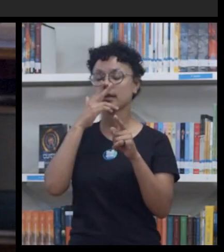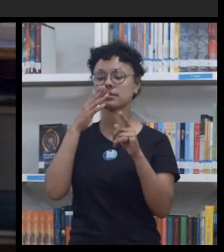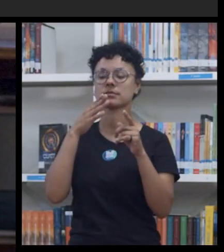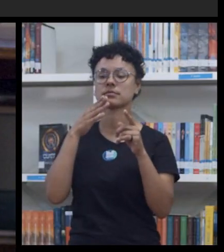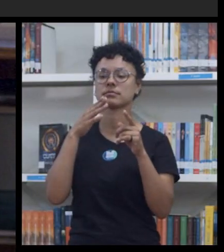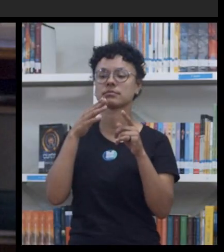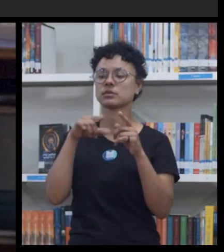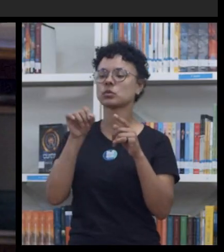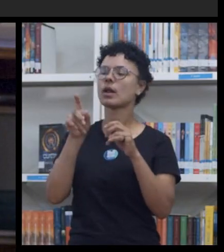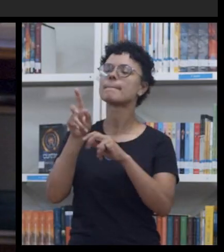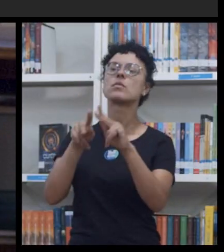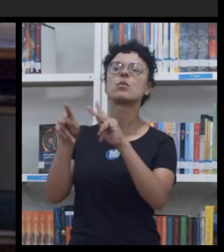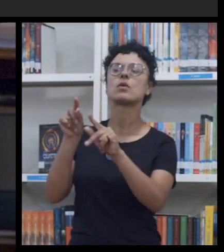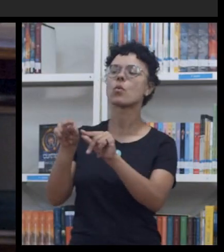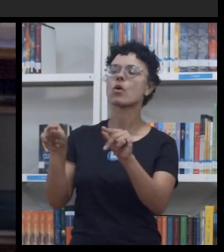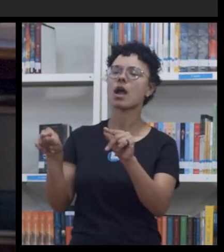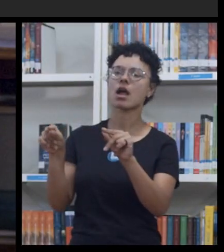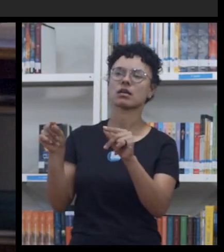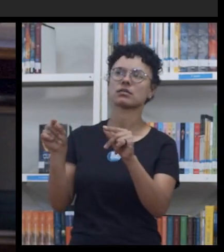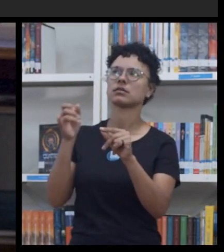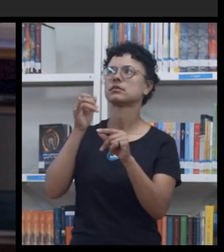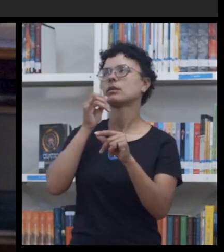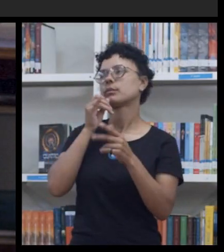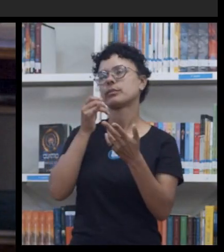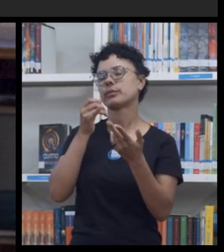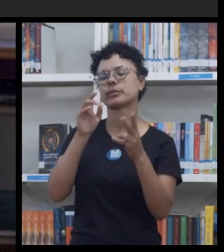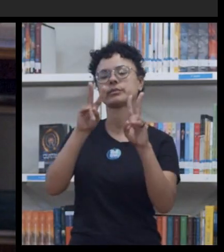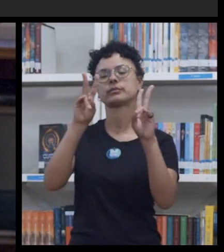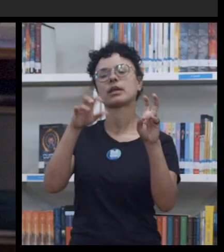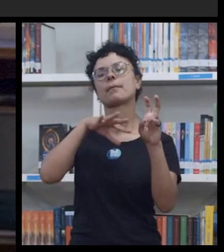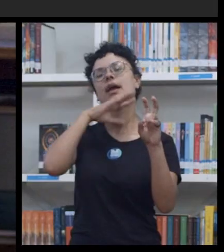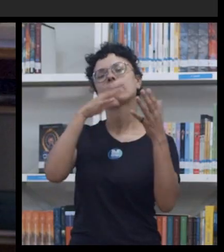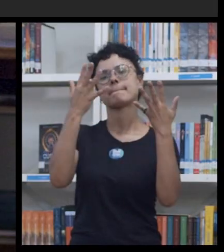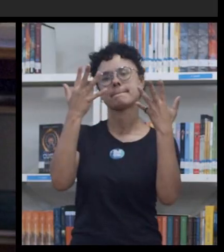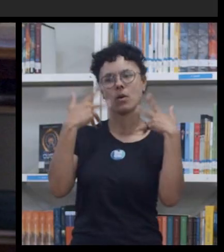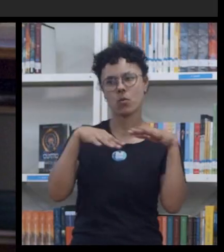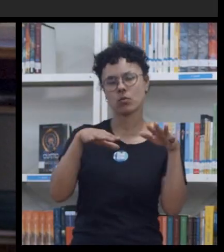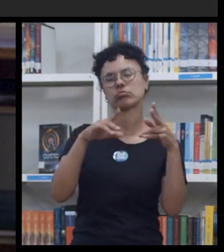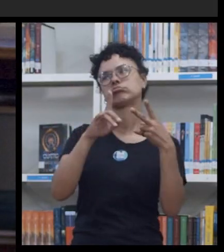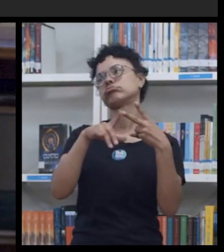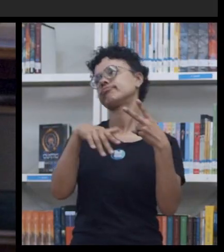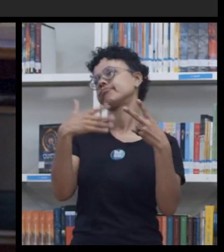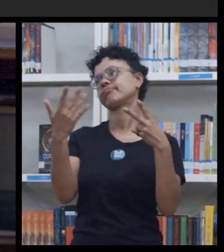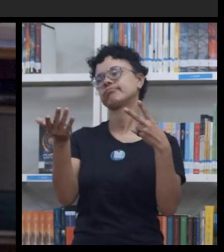direcionamento, que é a escolha do público. Se eu vou falar sobre animais, se eu vou falar sobre